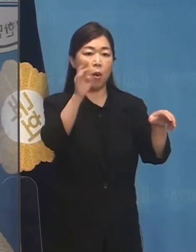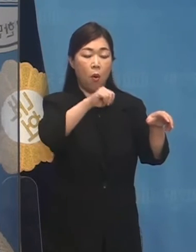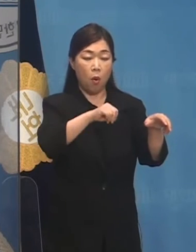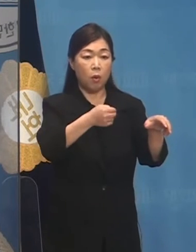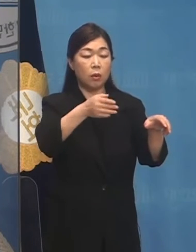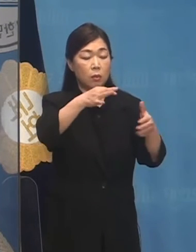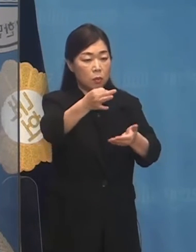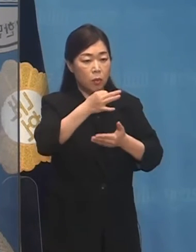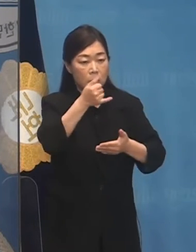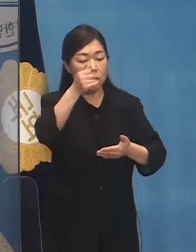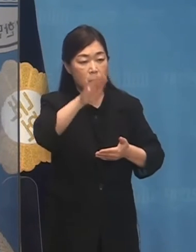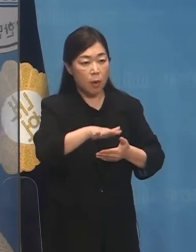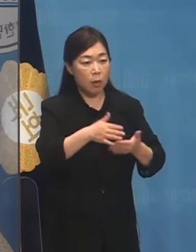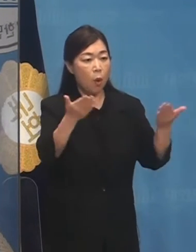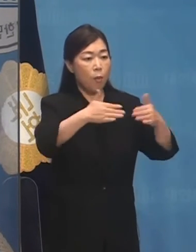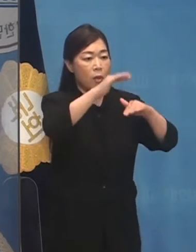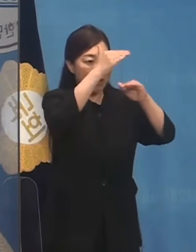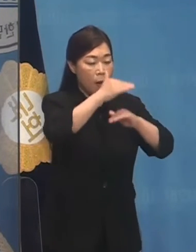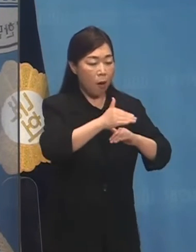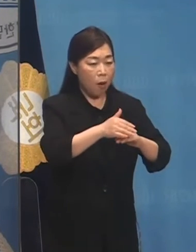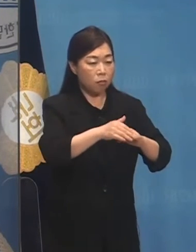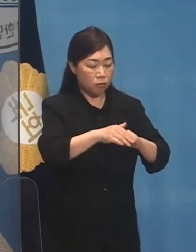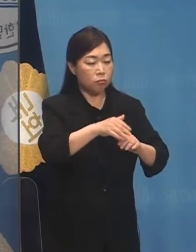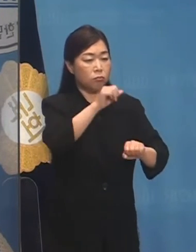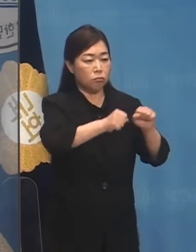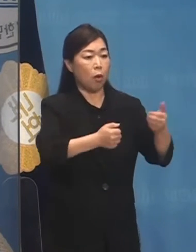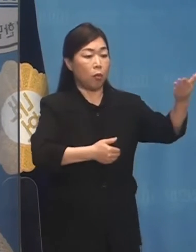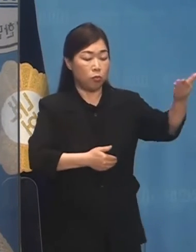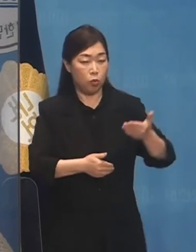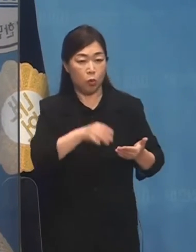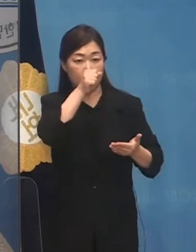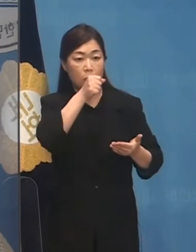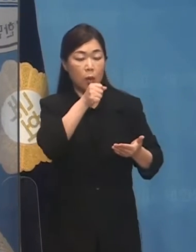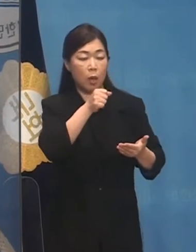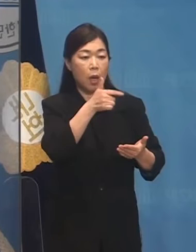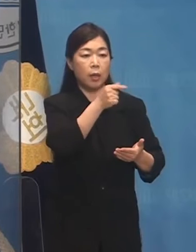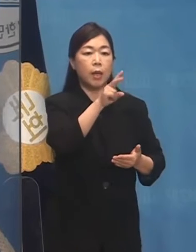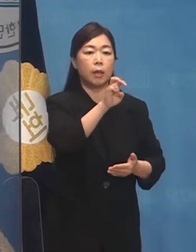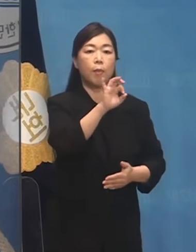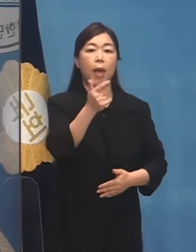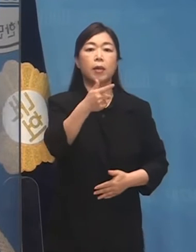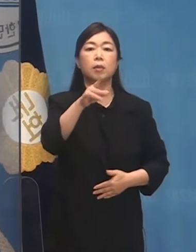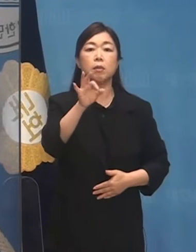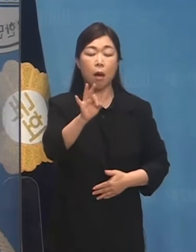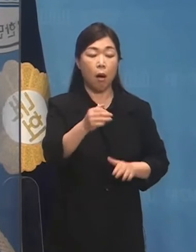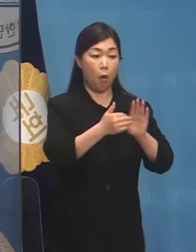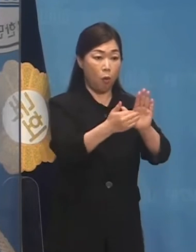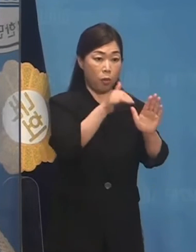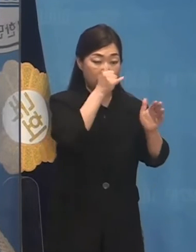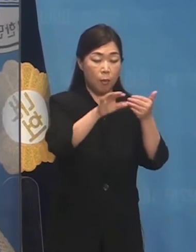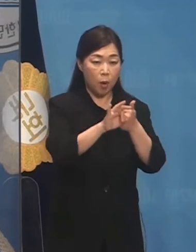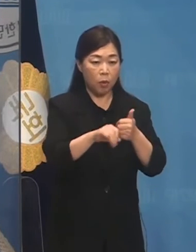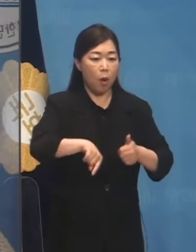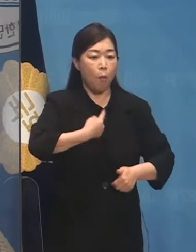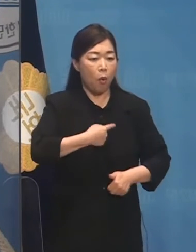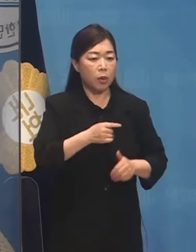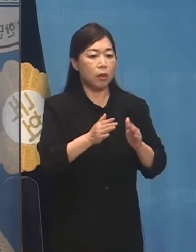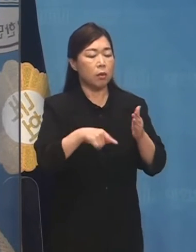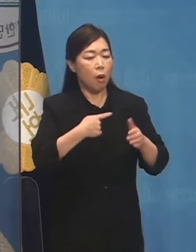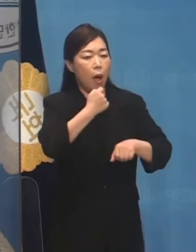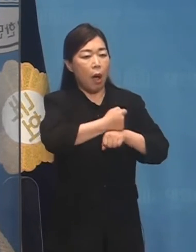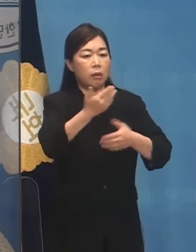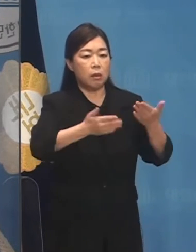내역을 상세하게 제출하면 됩니다. 김앤장이 거부한다면 본인 스스로가 어떤 일을 했는지 제출하면 되는